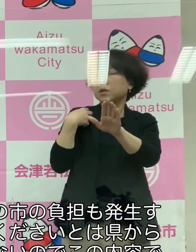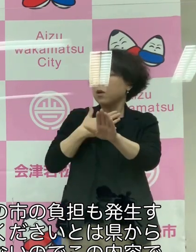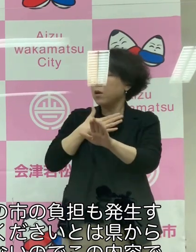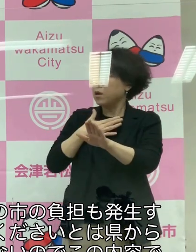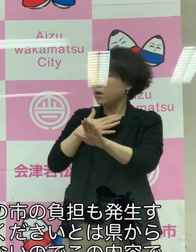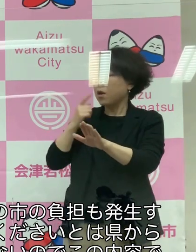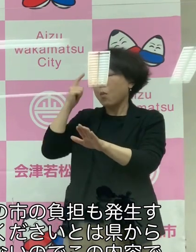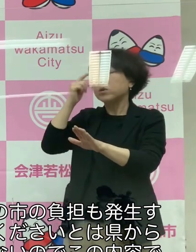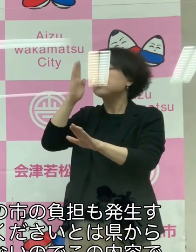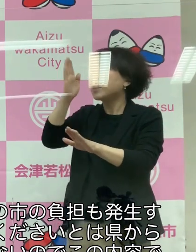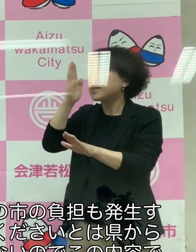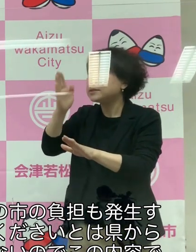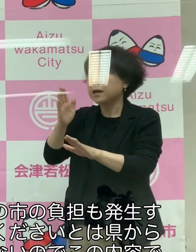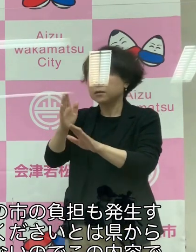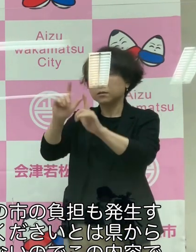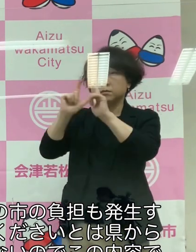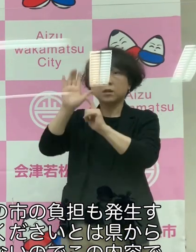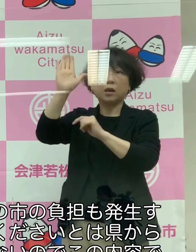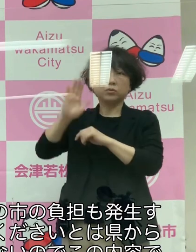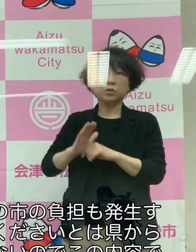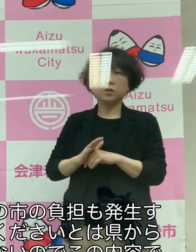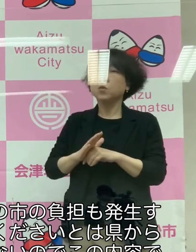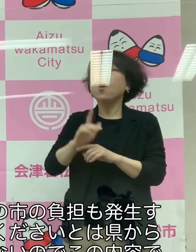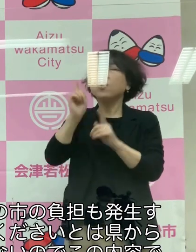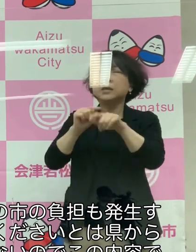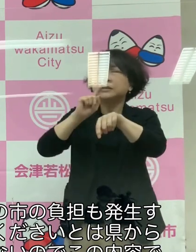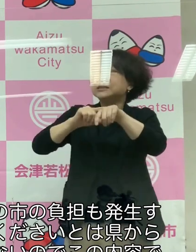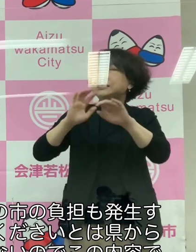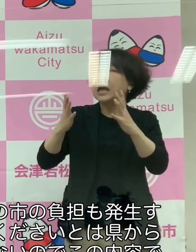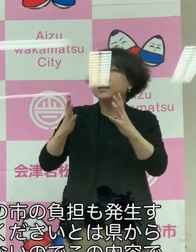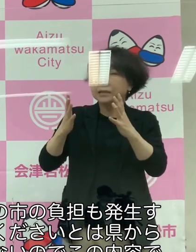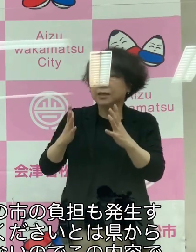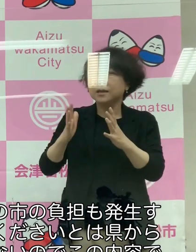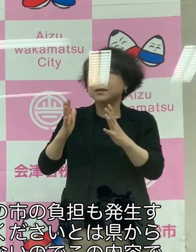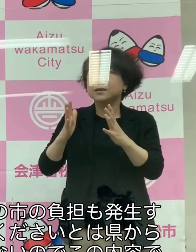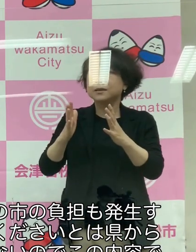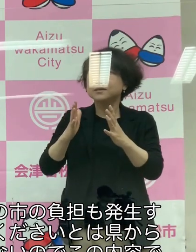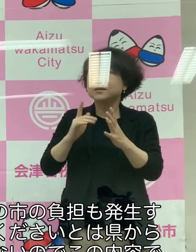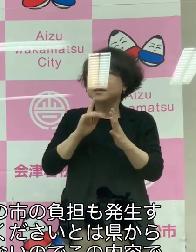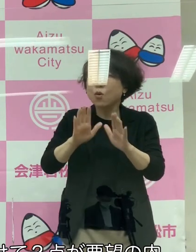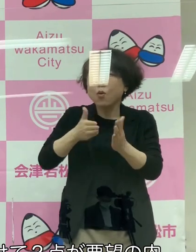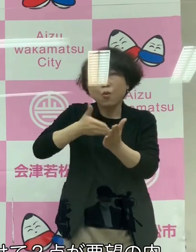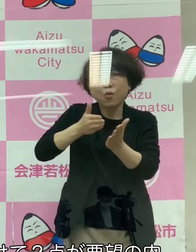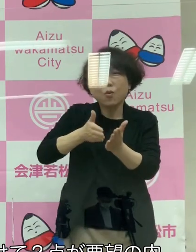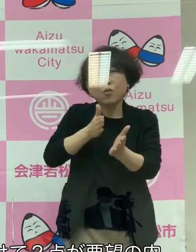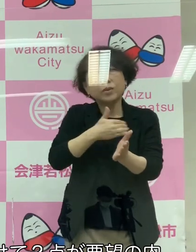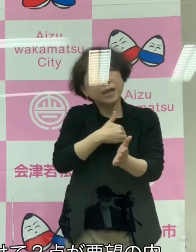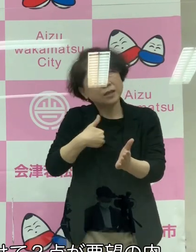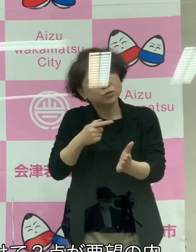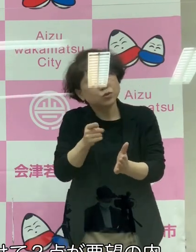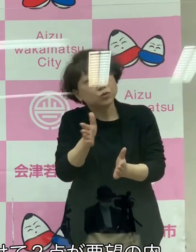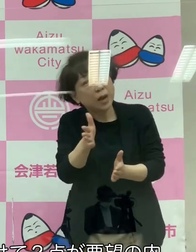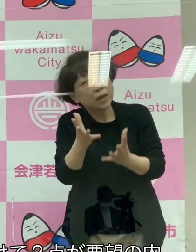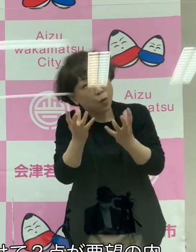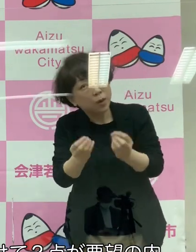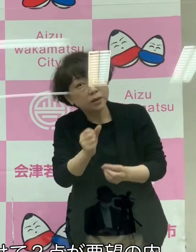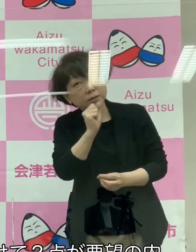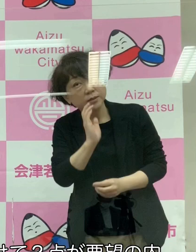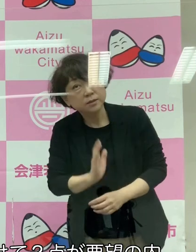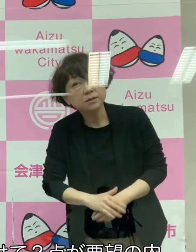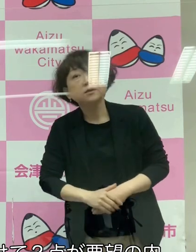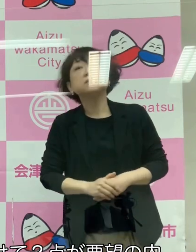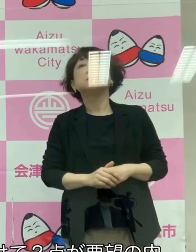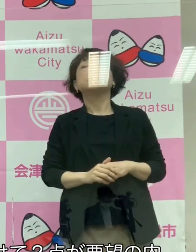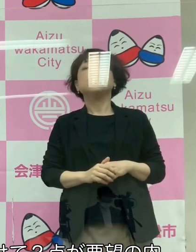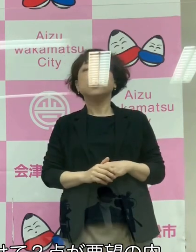ています。まあそのいとまがないので、この内容で何とも今日はご理解いただきたいと思います。 わかりました。 はい、 と